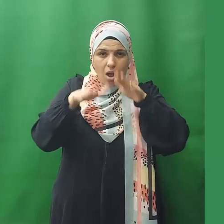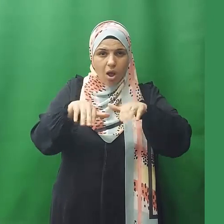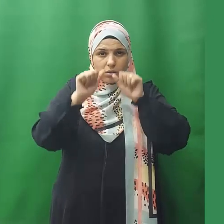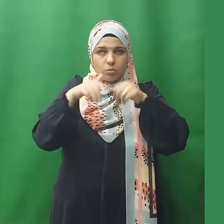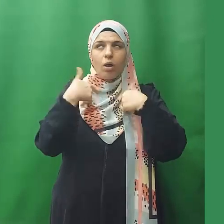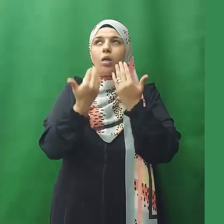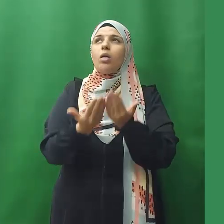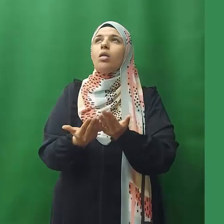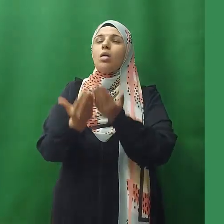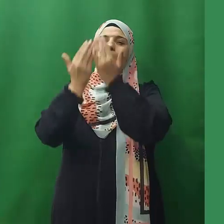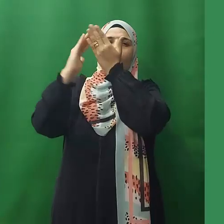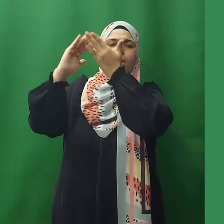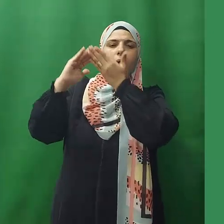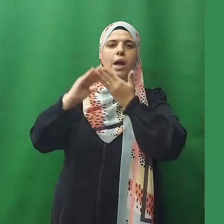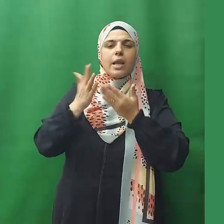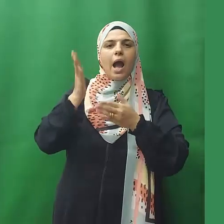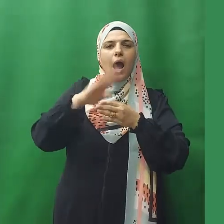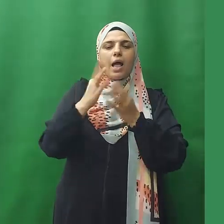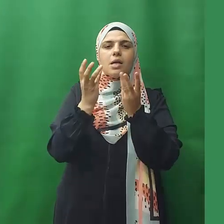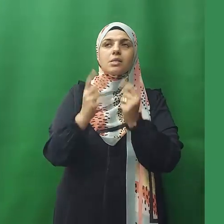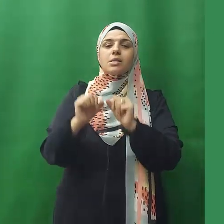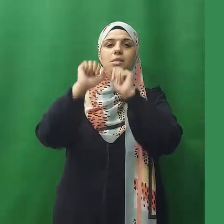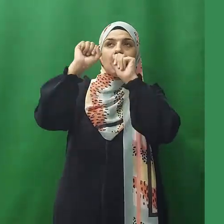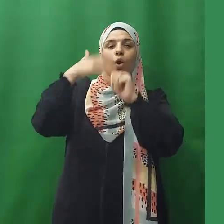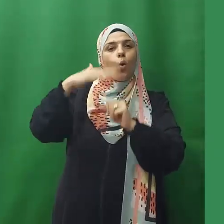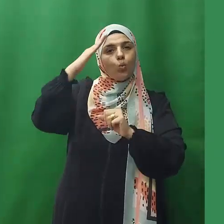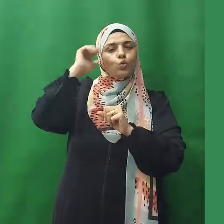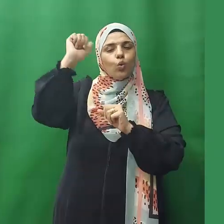اعني على ذكرك وشكرك وحسن عبادتك